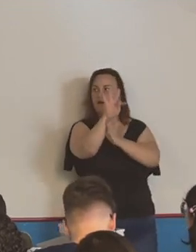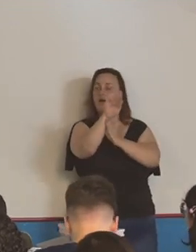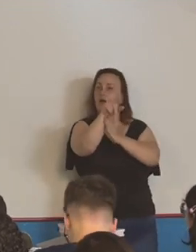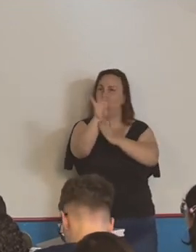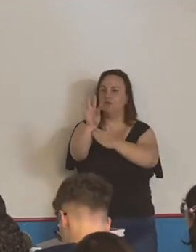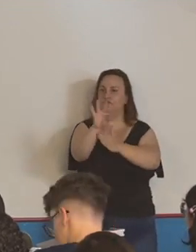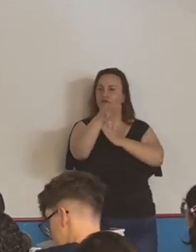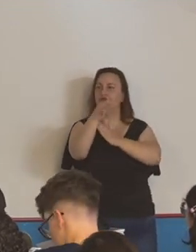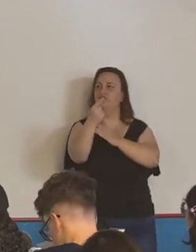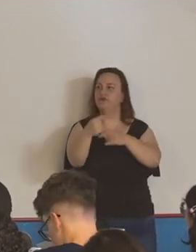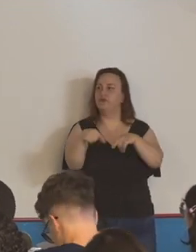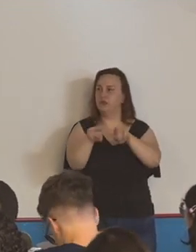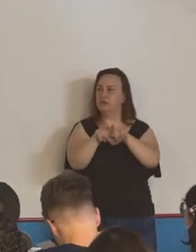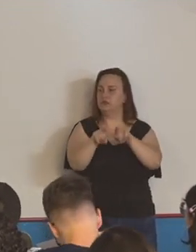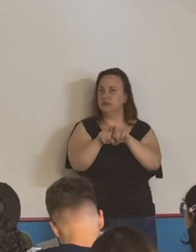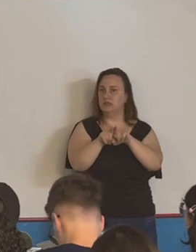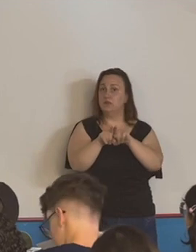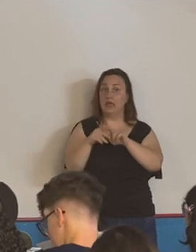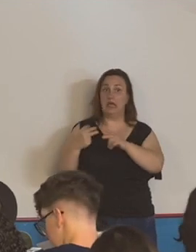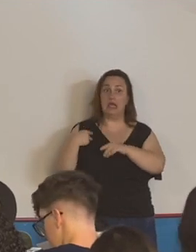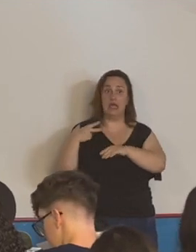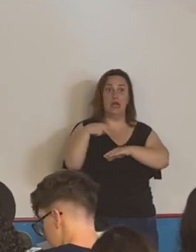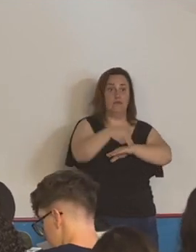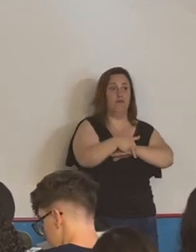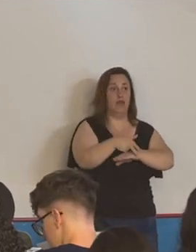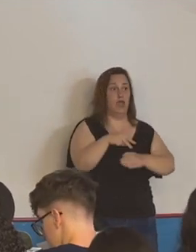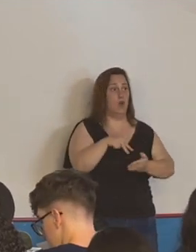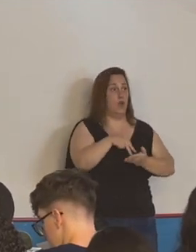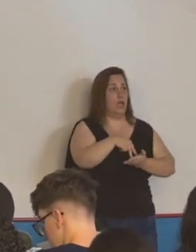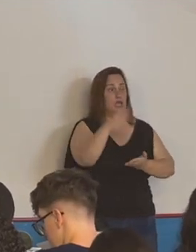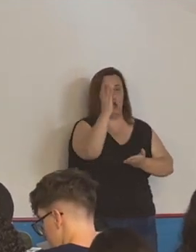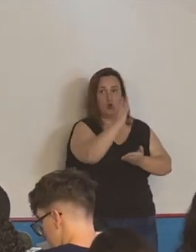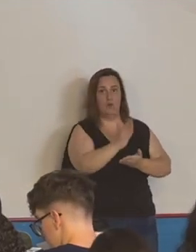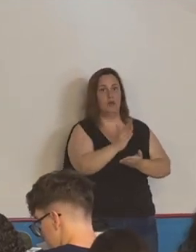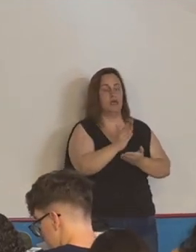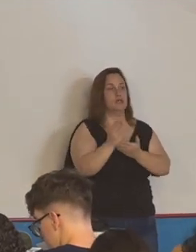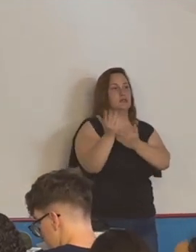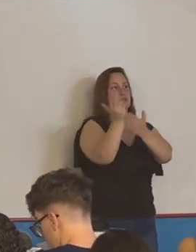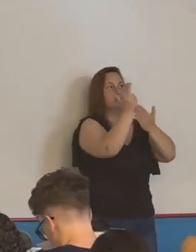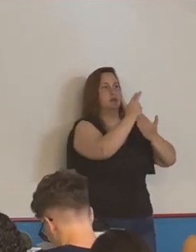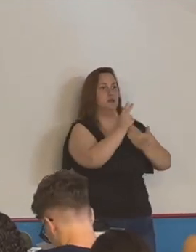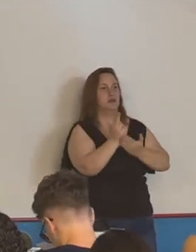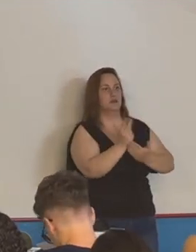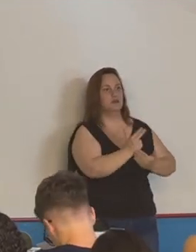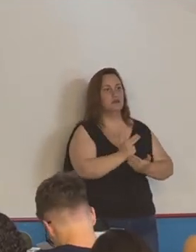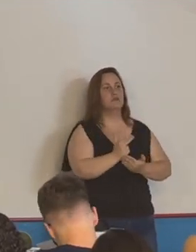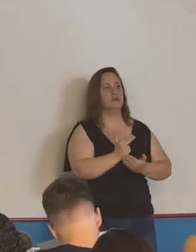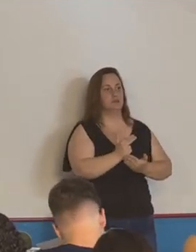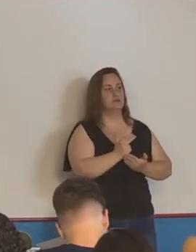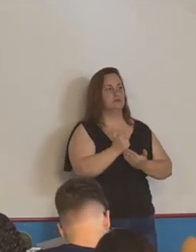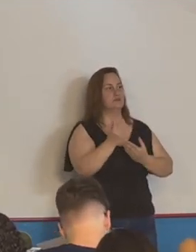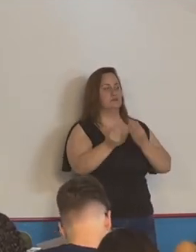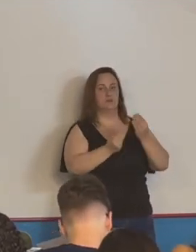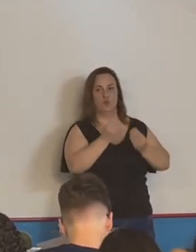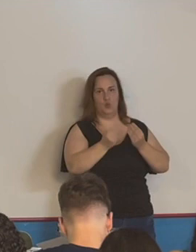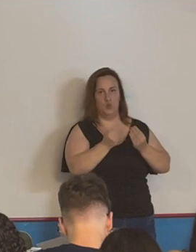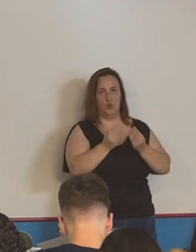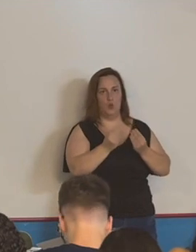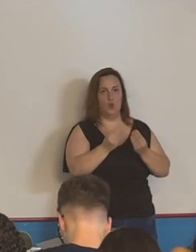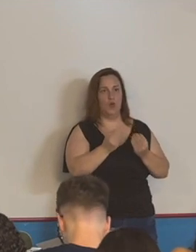francês que esteve aqui no Brasil Colônia. E ele retratou muito a realidade